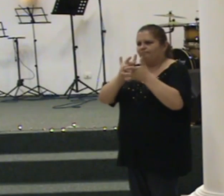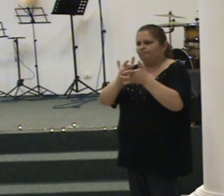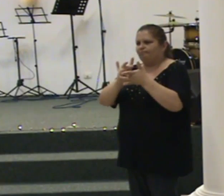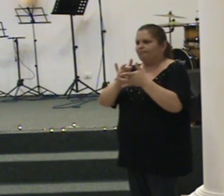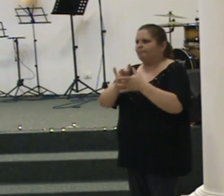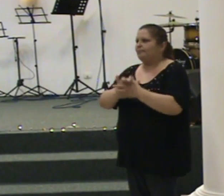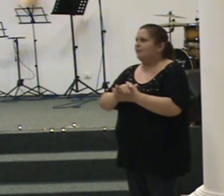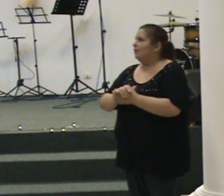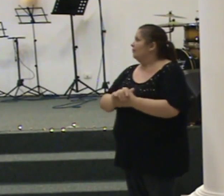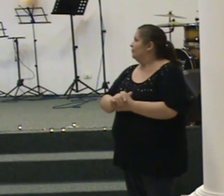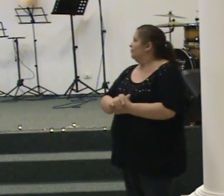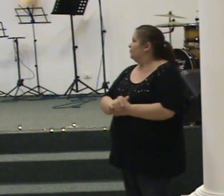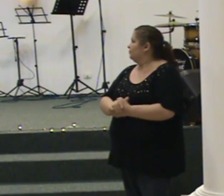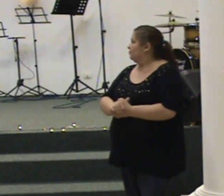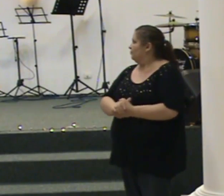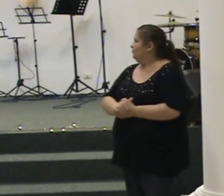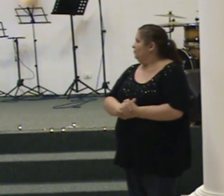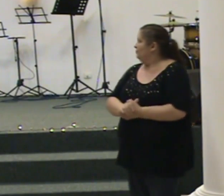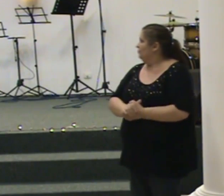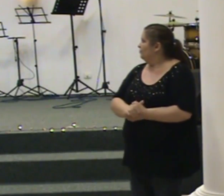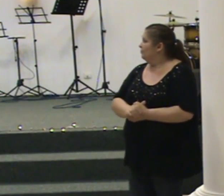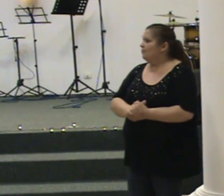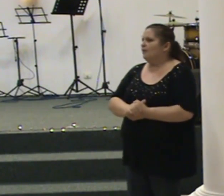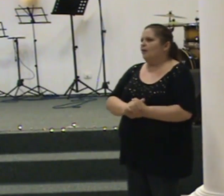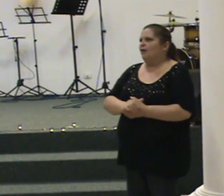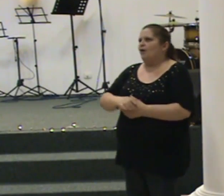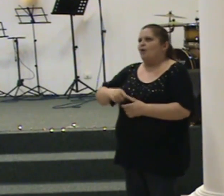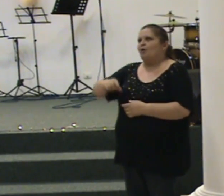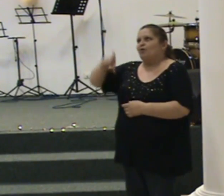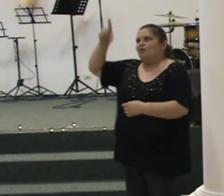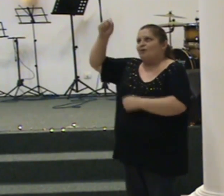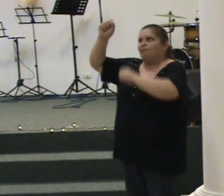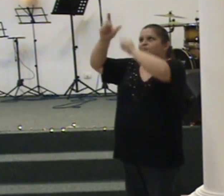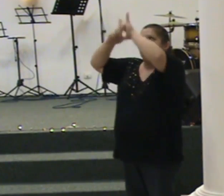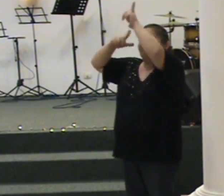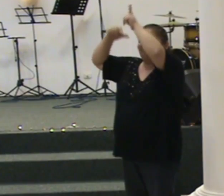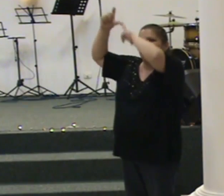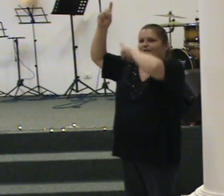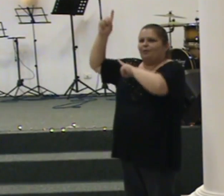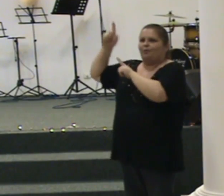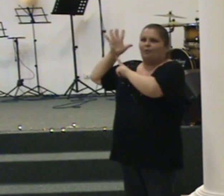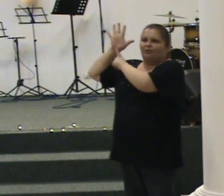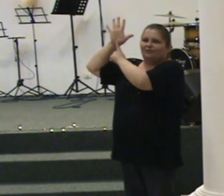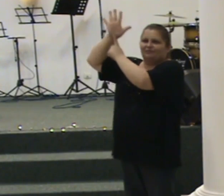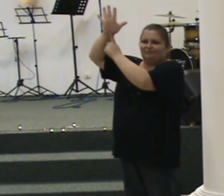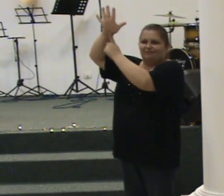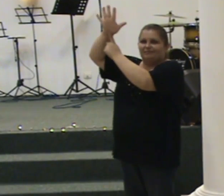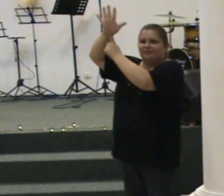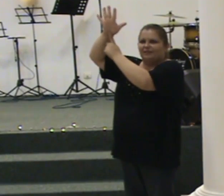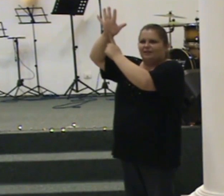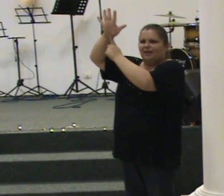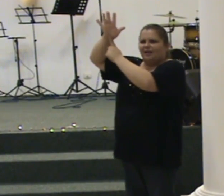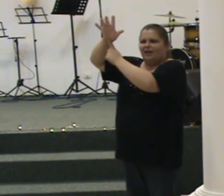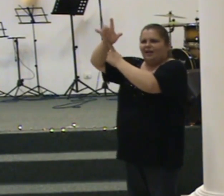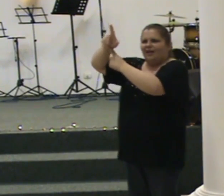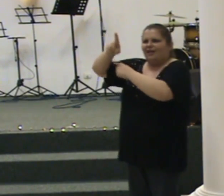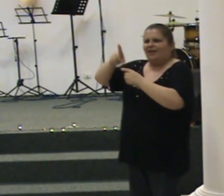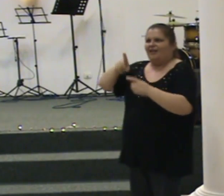ali que houveram um sinal no céu. Deus, quando